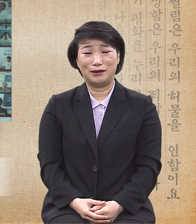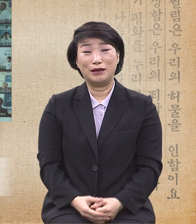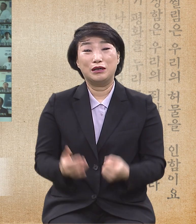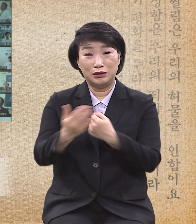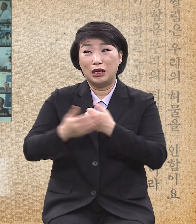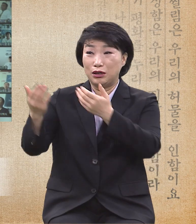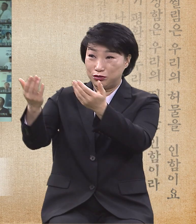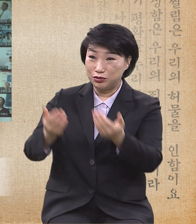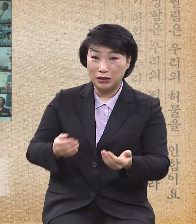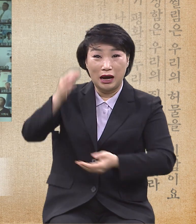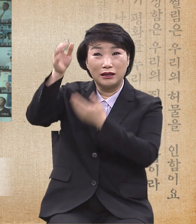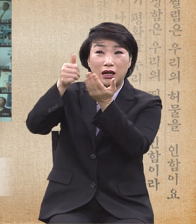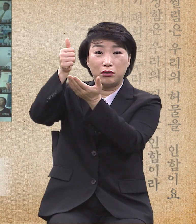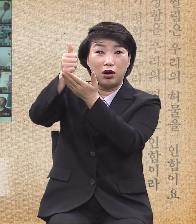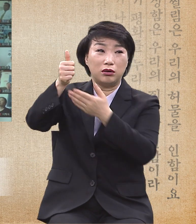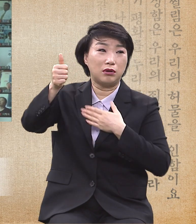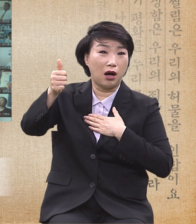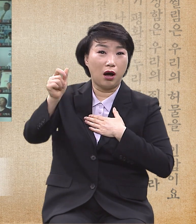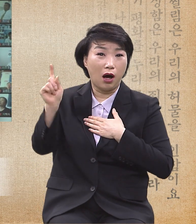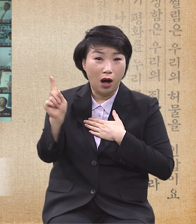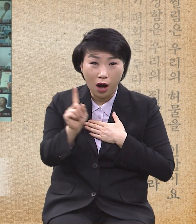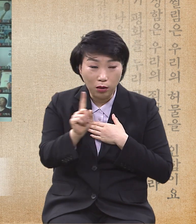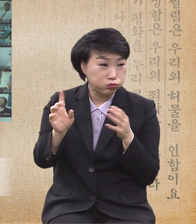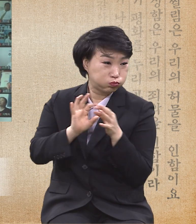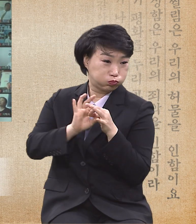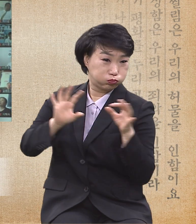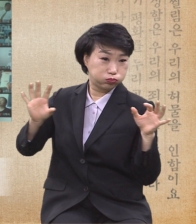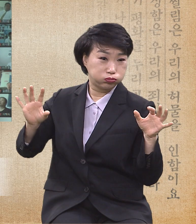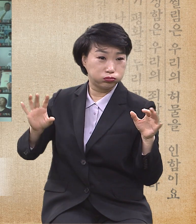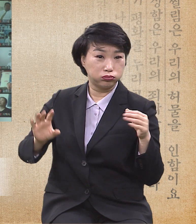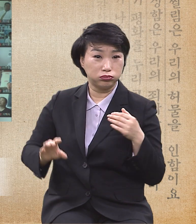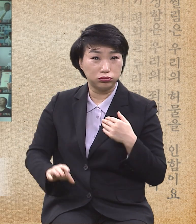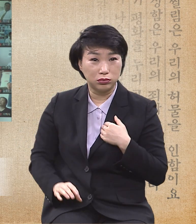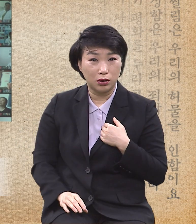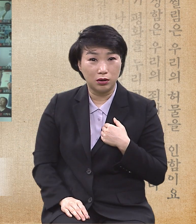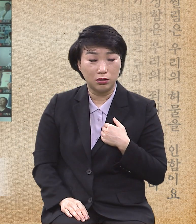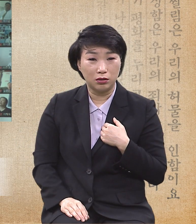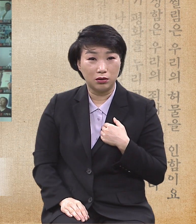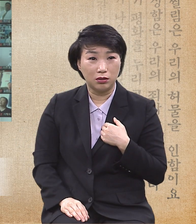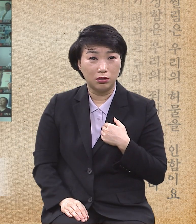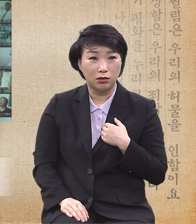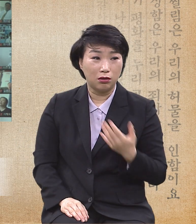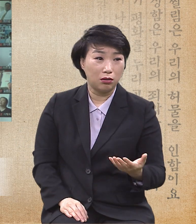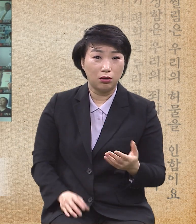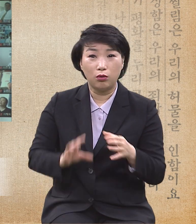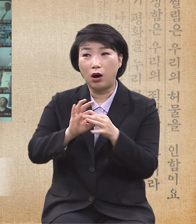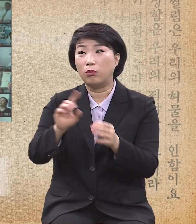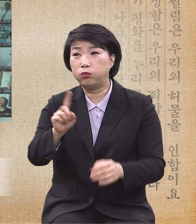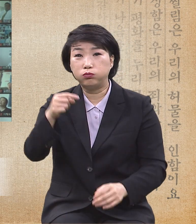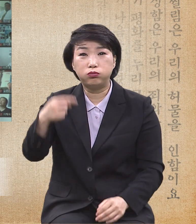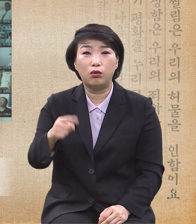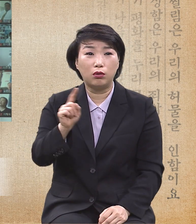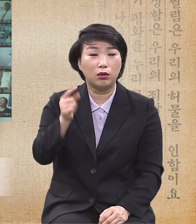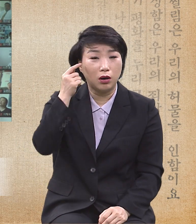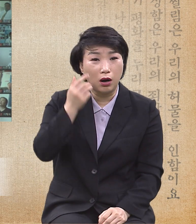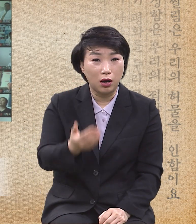은혜를 베푸신 하나님과 아무 상관없는 사람, 무슨 상관이 있는